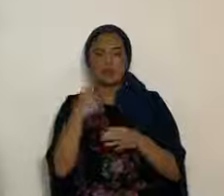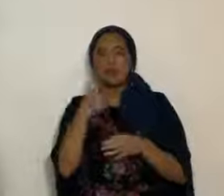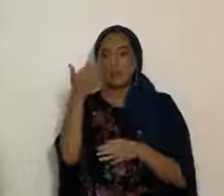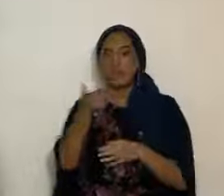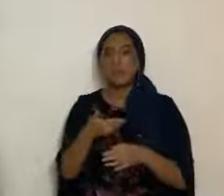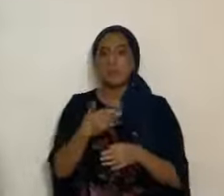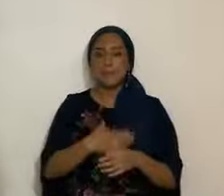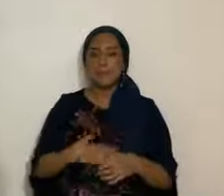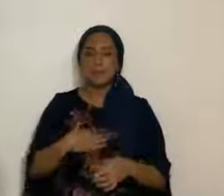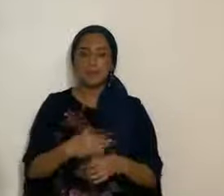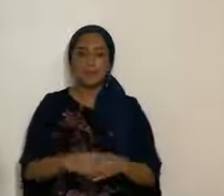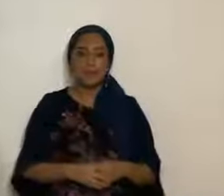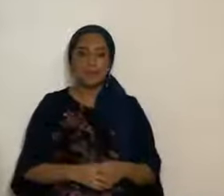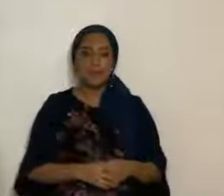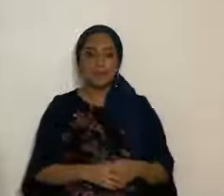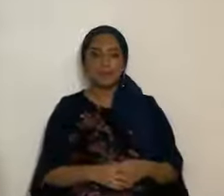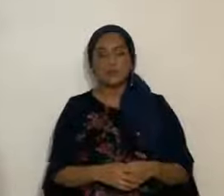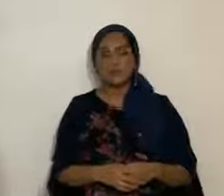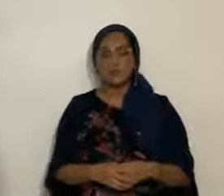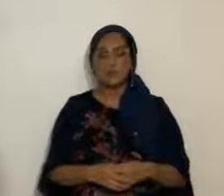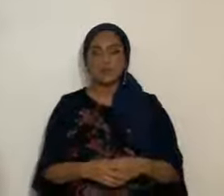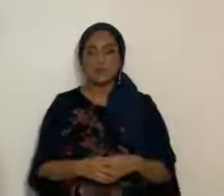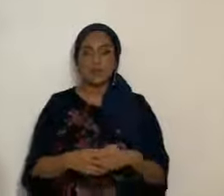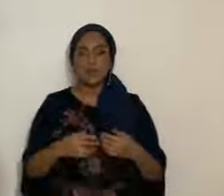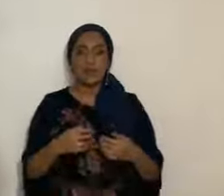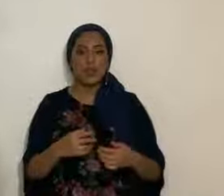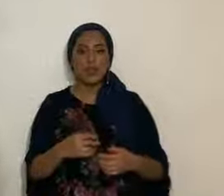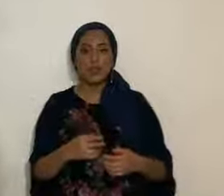favor, que me acompañen al Salmo 139.